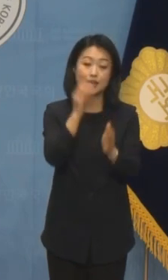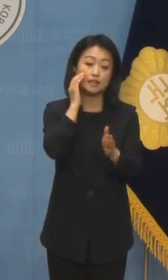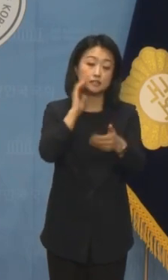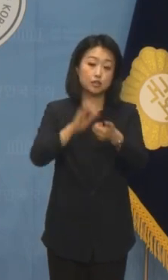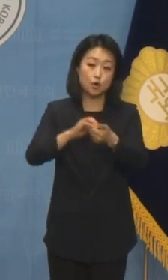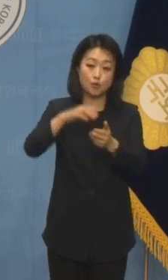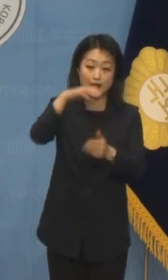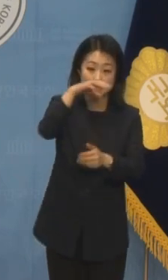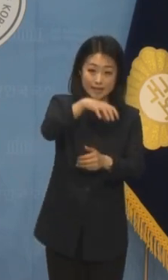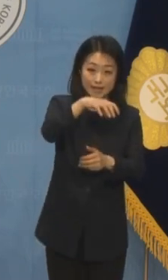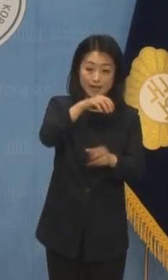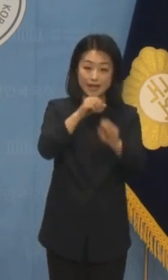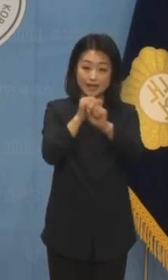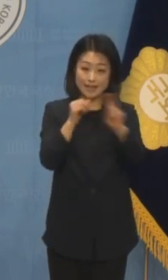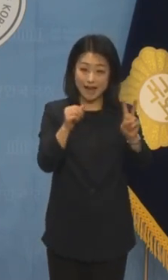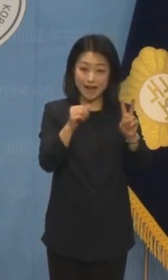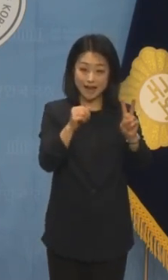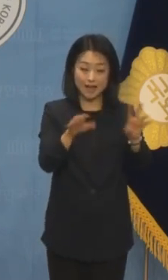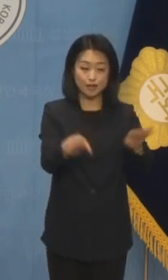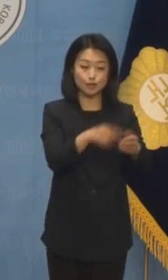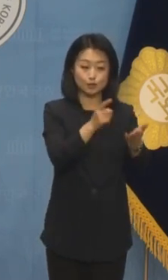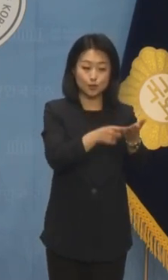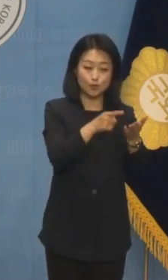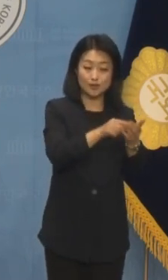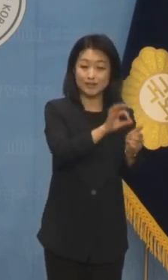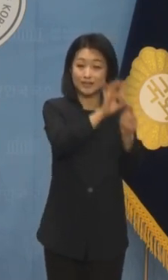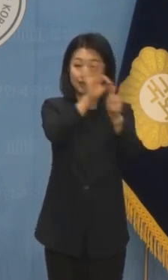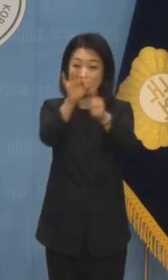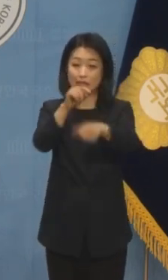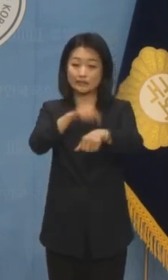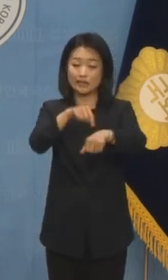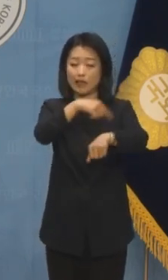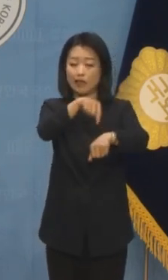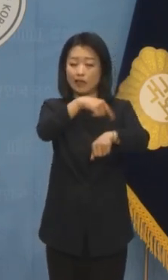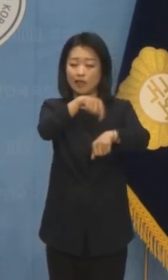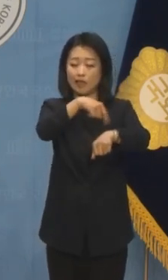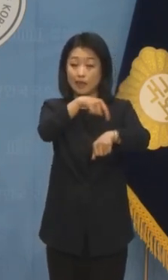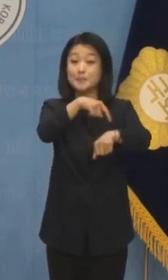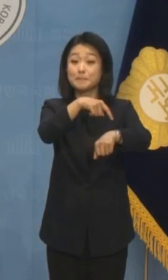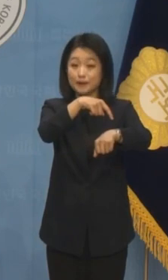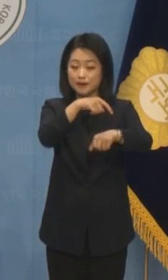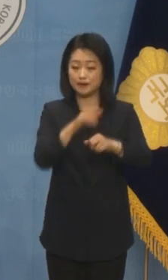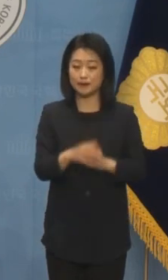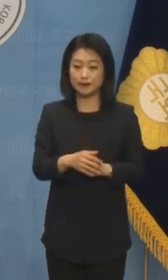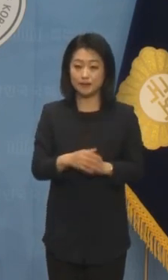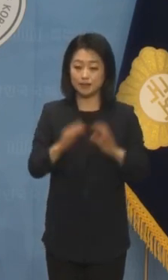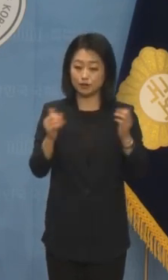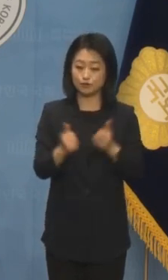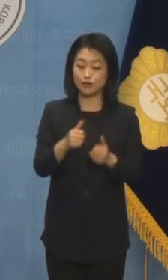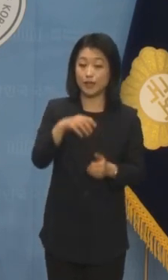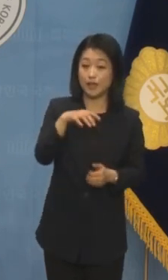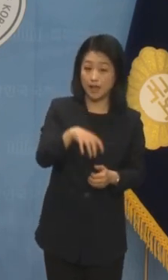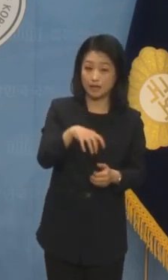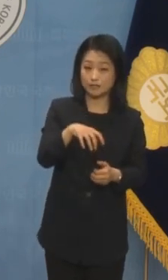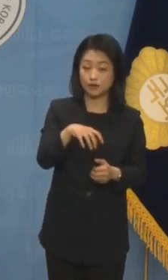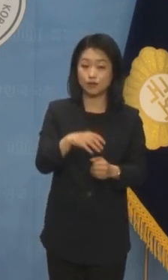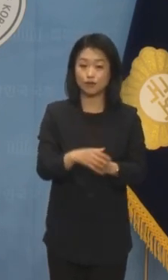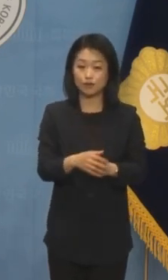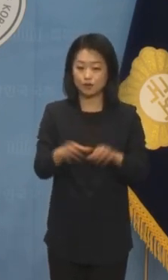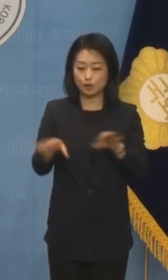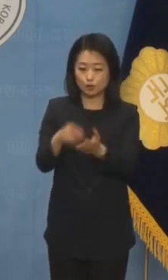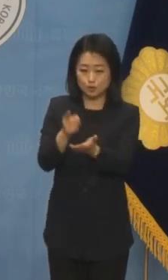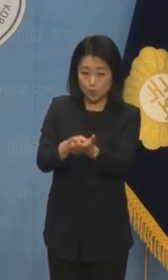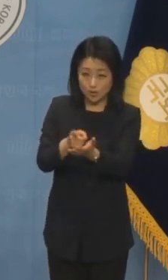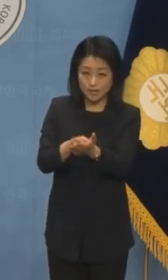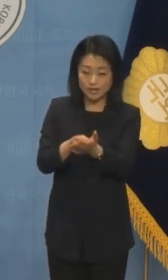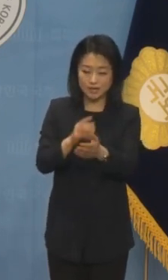청와대는 야당 출신 총리를 임명해서 시간 끌기를 했습니다. 그리고 정치권 일각에서는 거국 내각과 국회